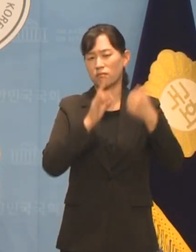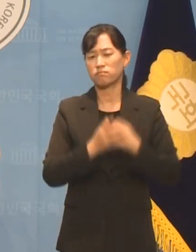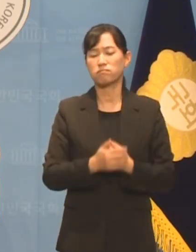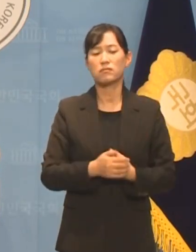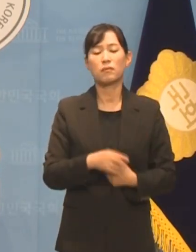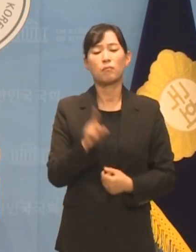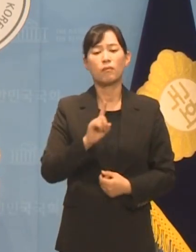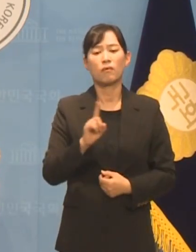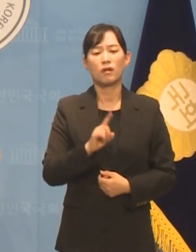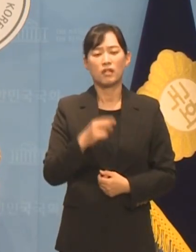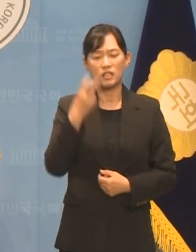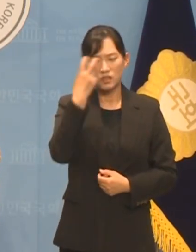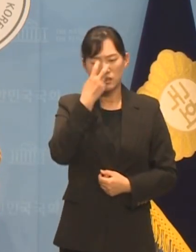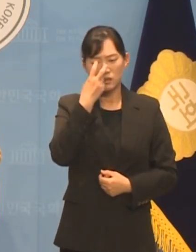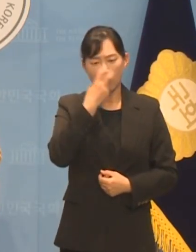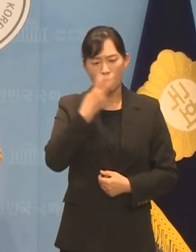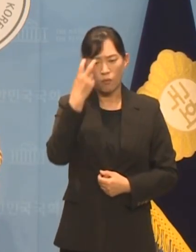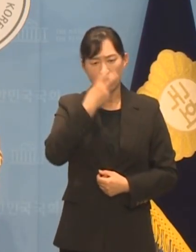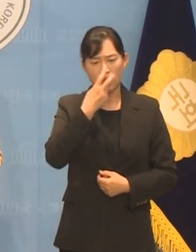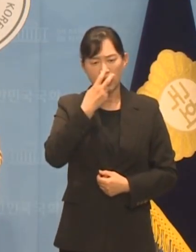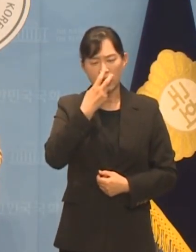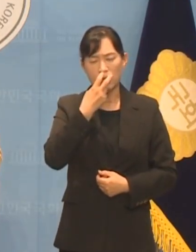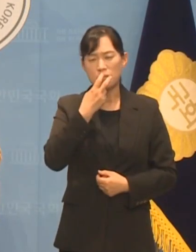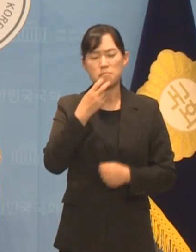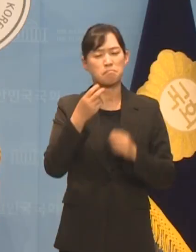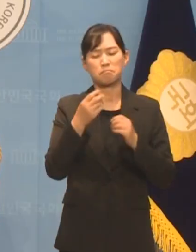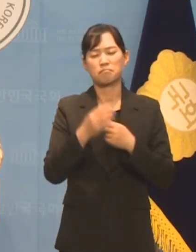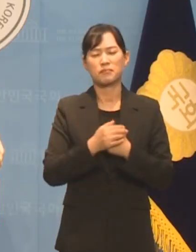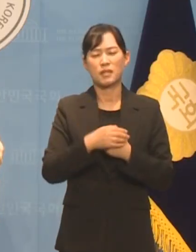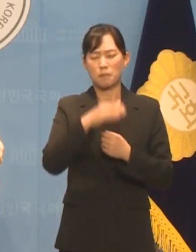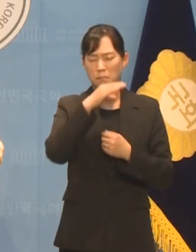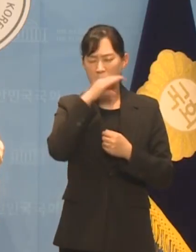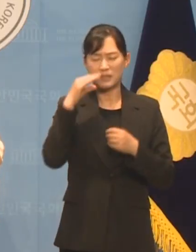즉 선거 관리 불공정하다고